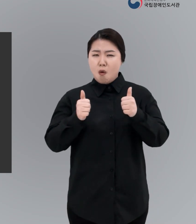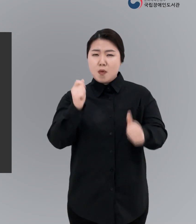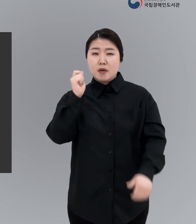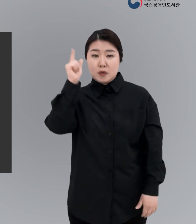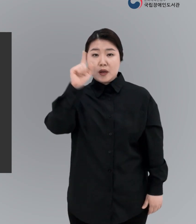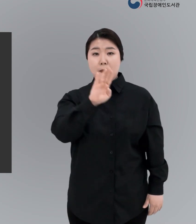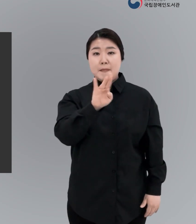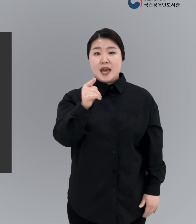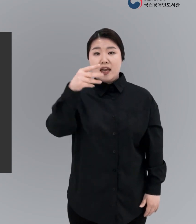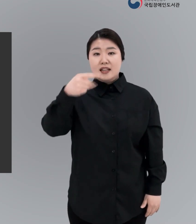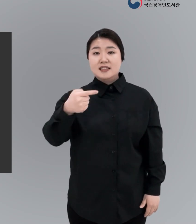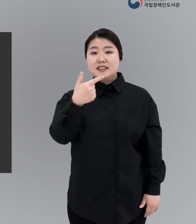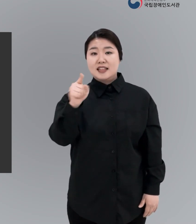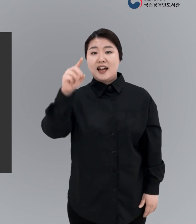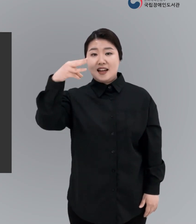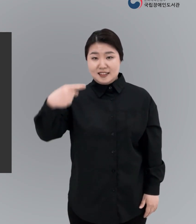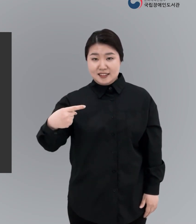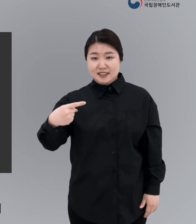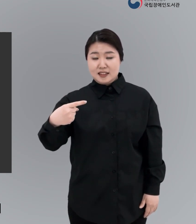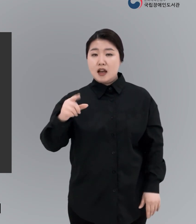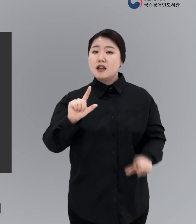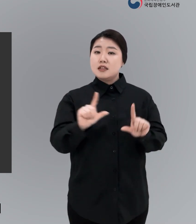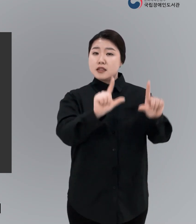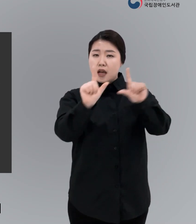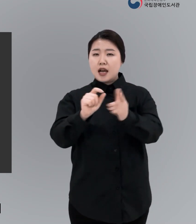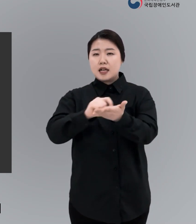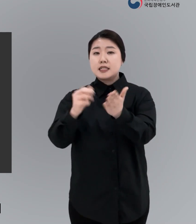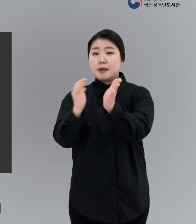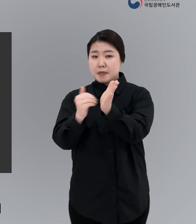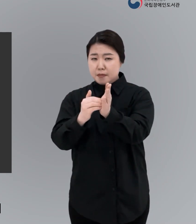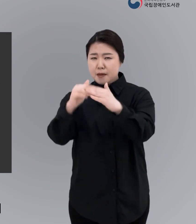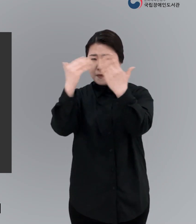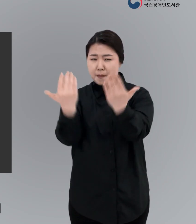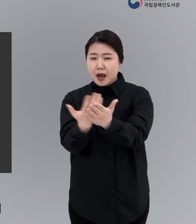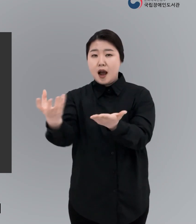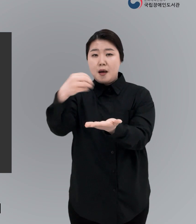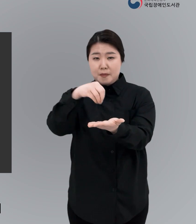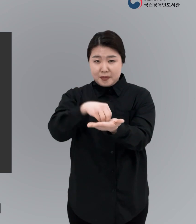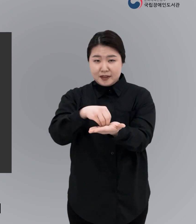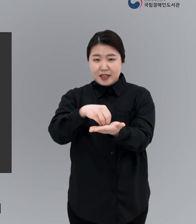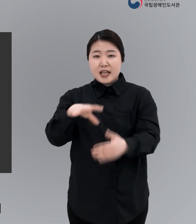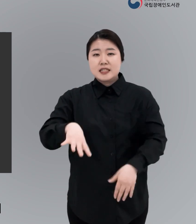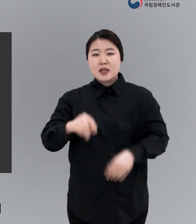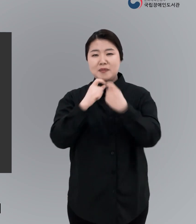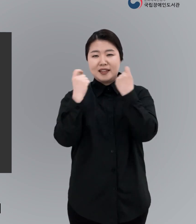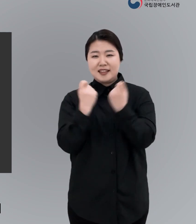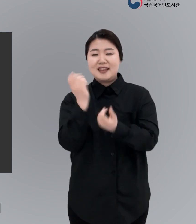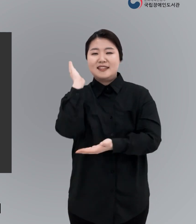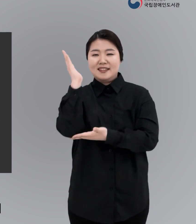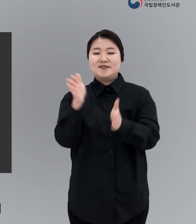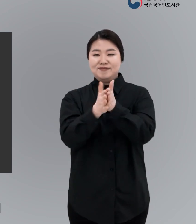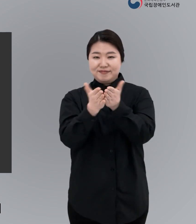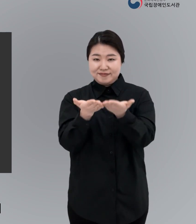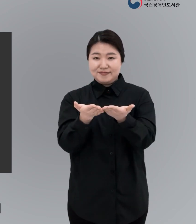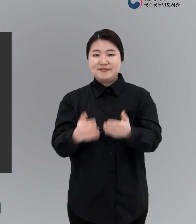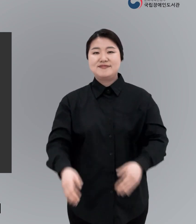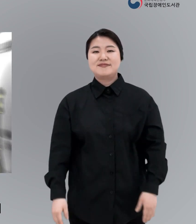성실한 천재 베르나르 베르베르. 삶과 글쓰기의 모든 비밀을 담아낸 첫 자전적